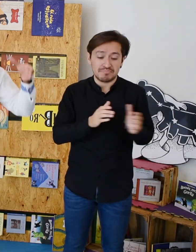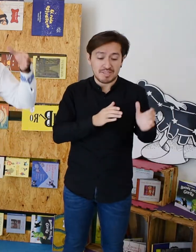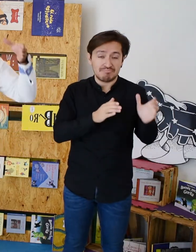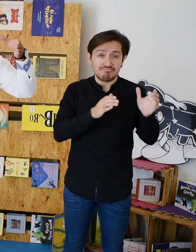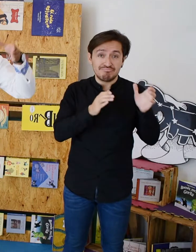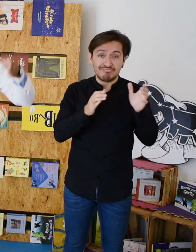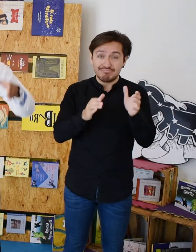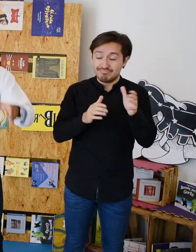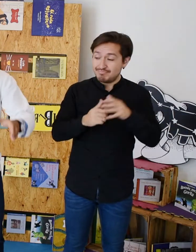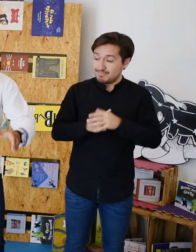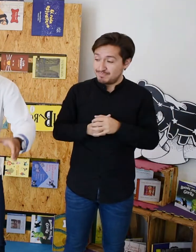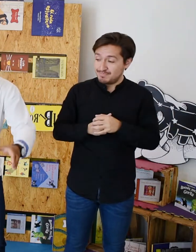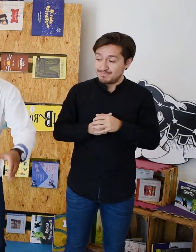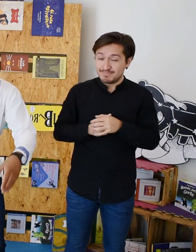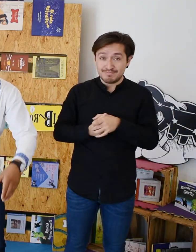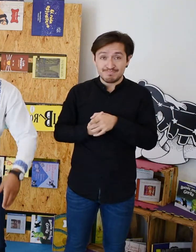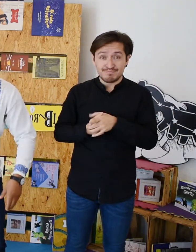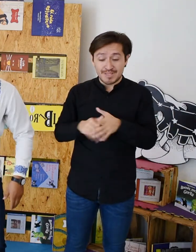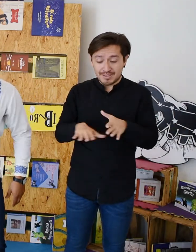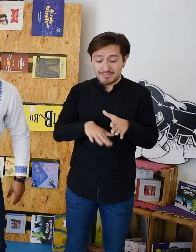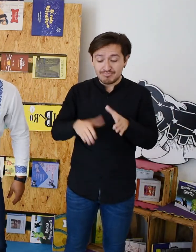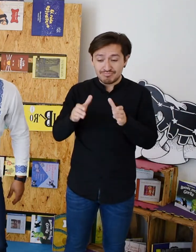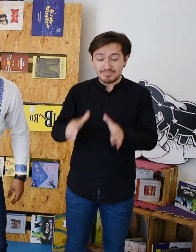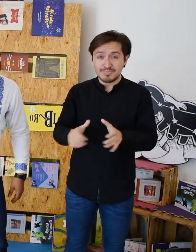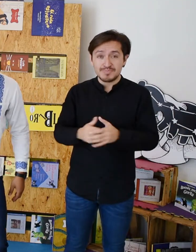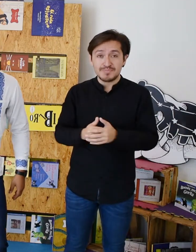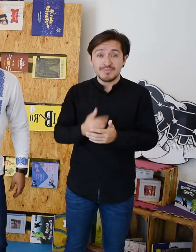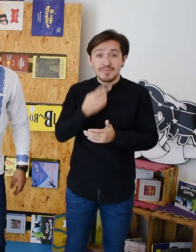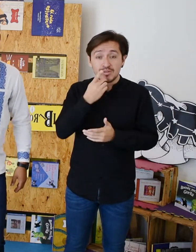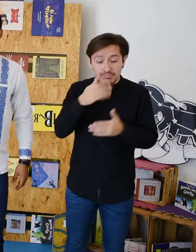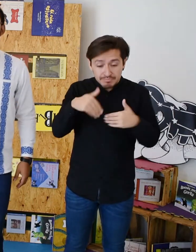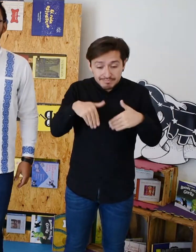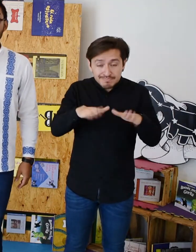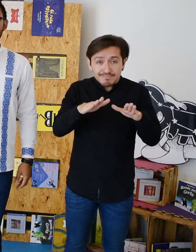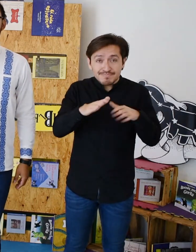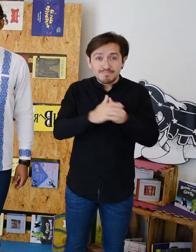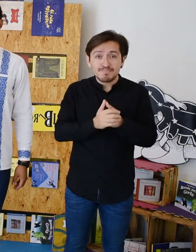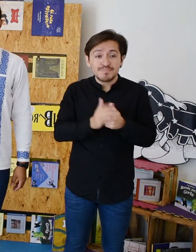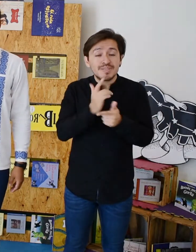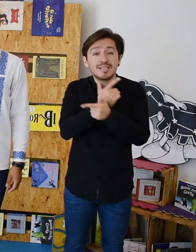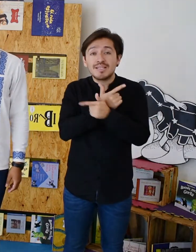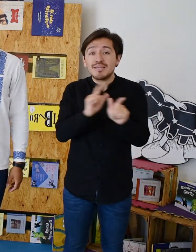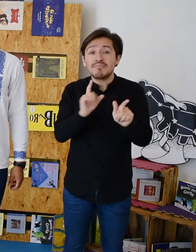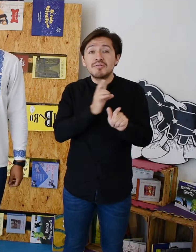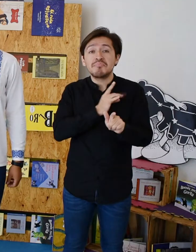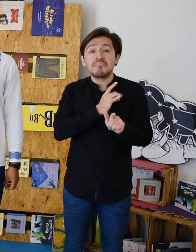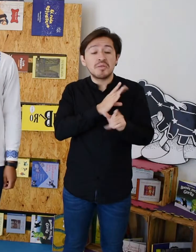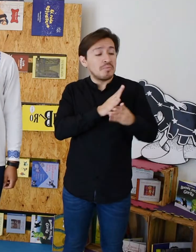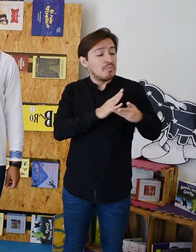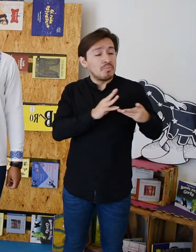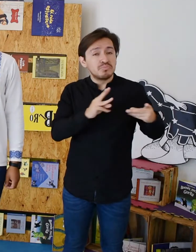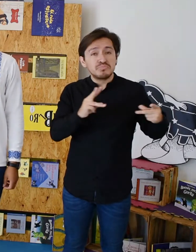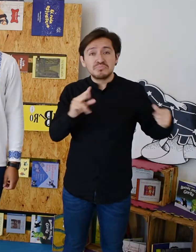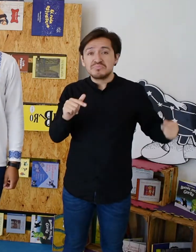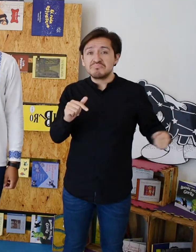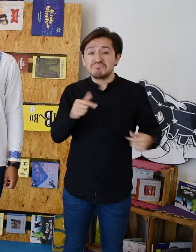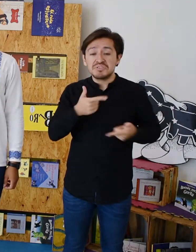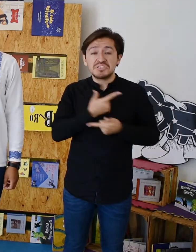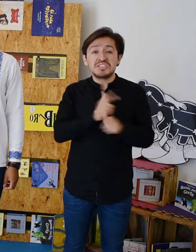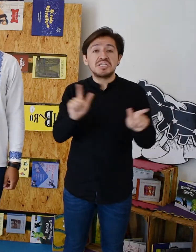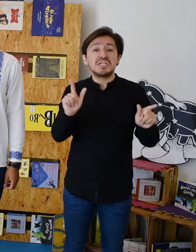cargó, me puso en el suelo y me dijo, anda, libre y sin miedo, libre y sin